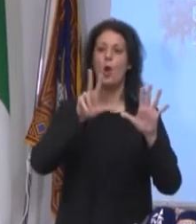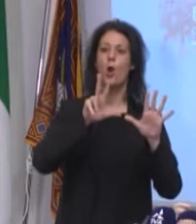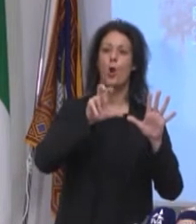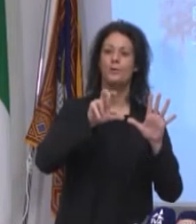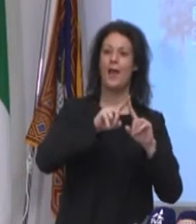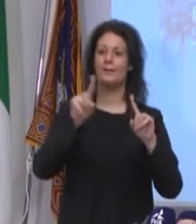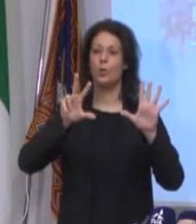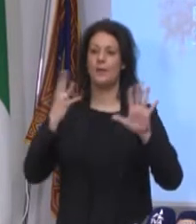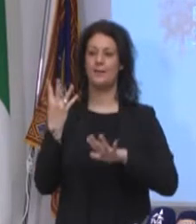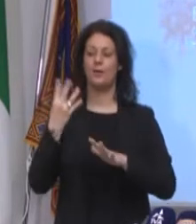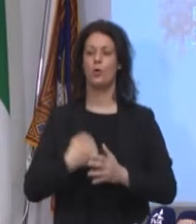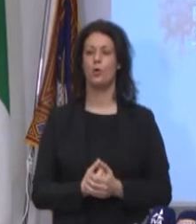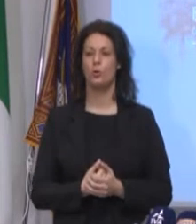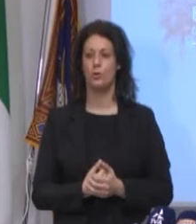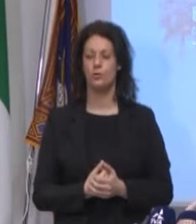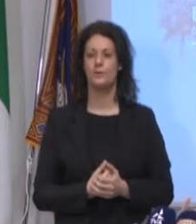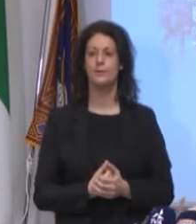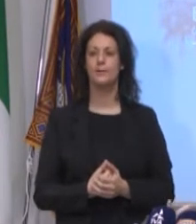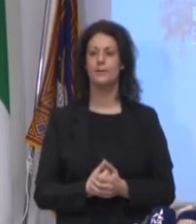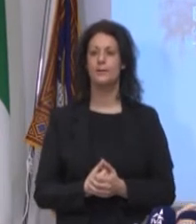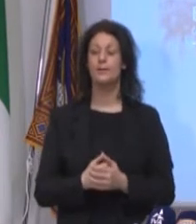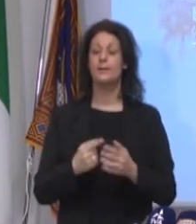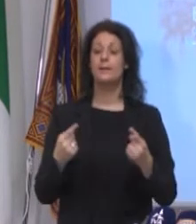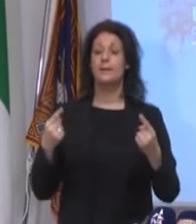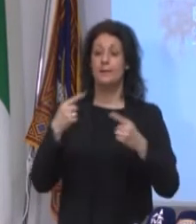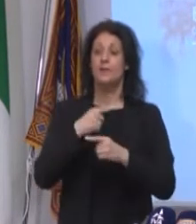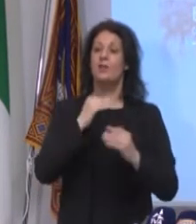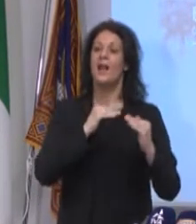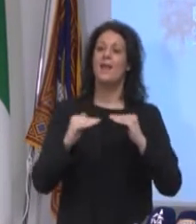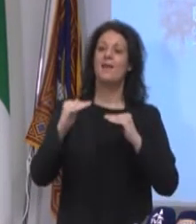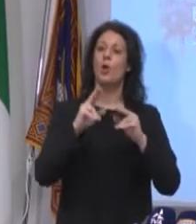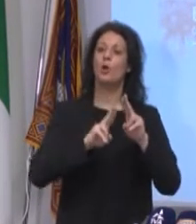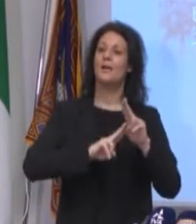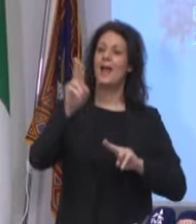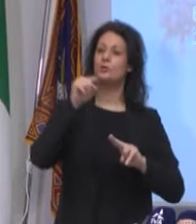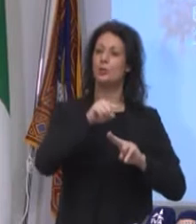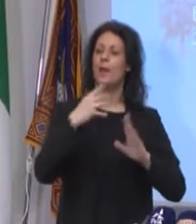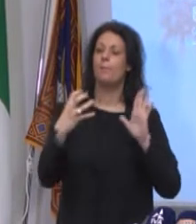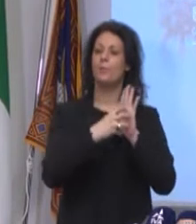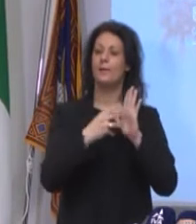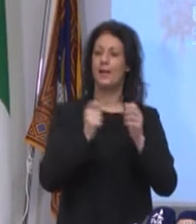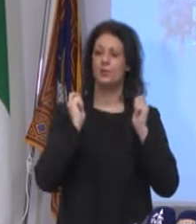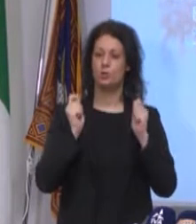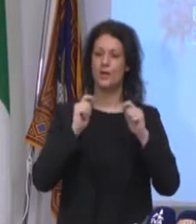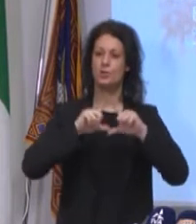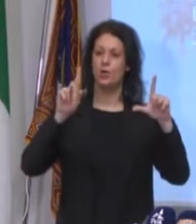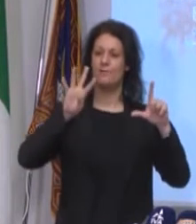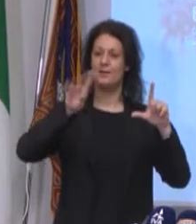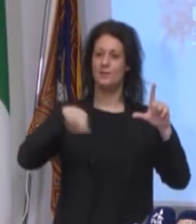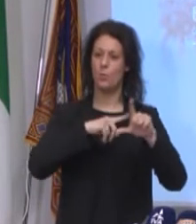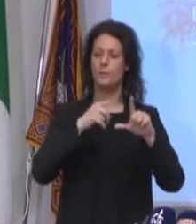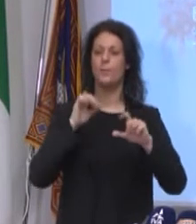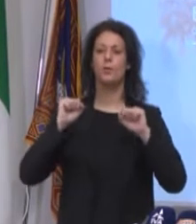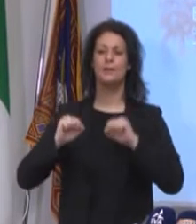80-89 anni, mentre dal livello nazionale che era stato pubblicato dal Sole 24 Ore il 13 del 4 e dall'Istituto